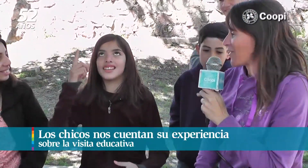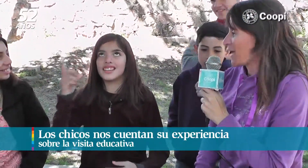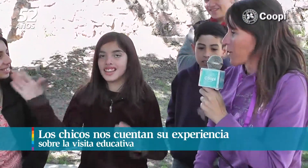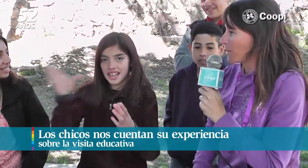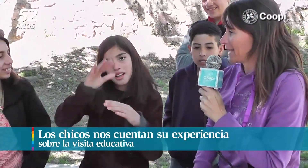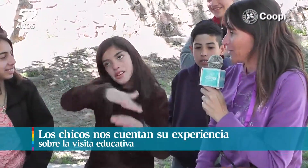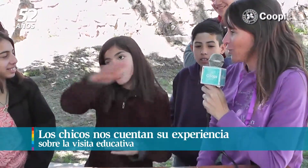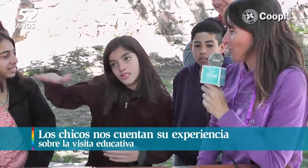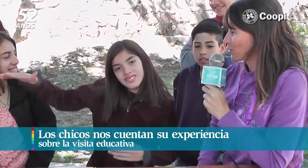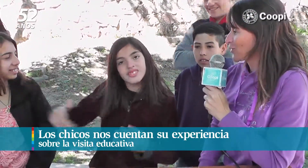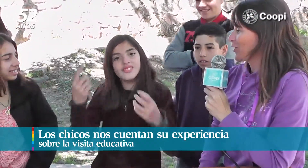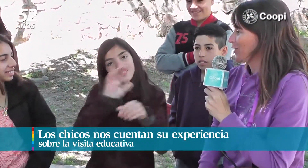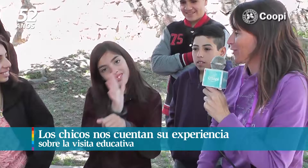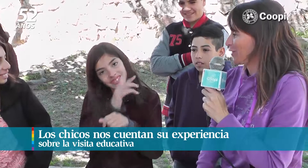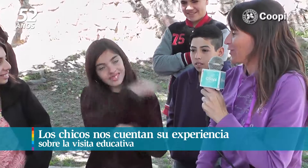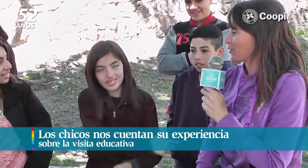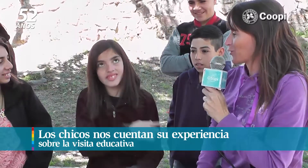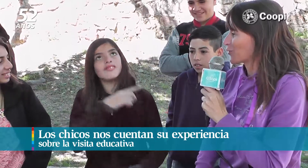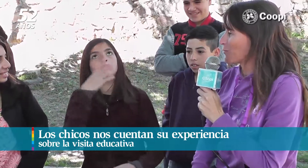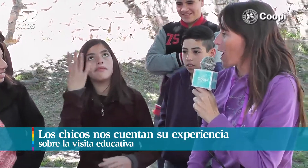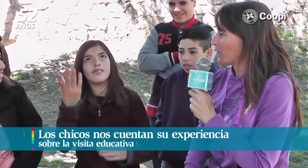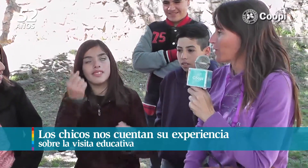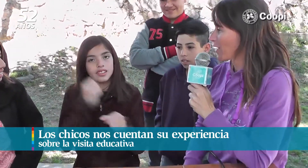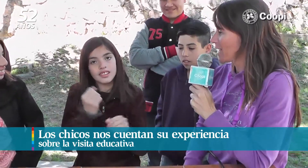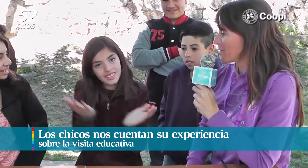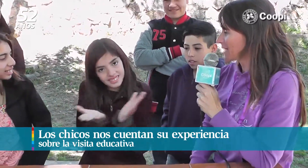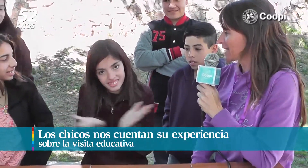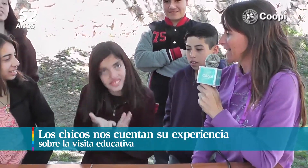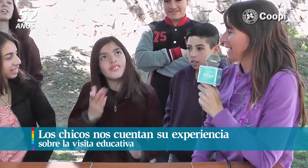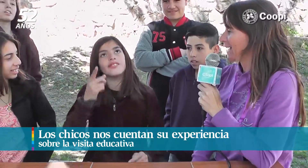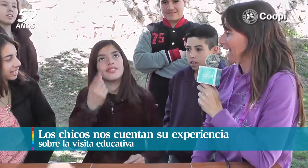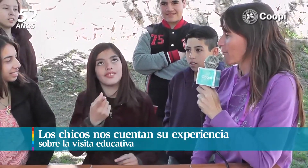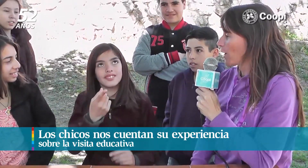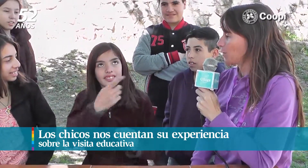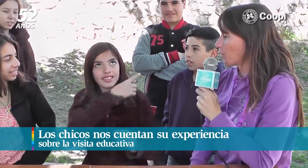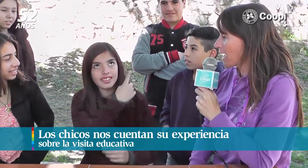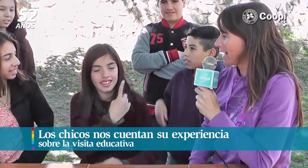Hola, ¿cómo están todos? Nosotros somos alumnos de IBIS que queremos estudiar.